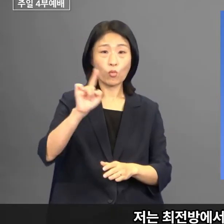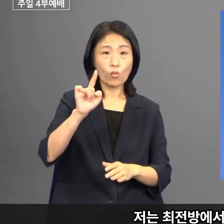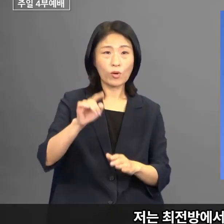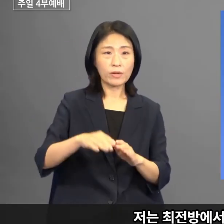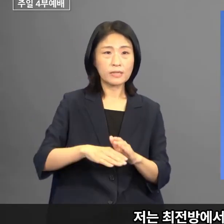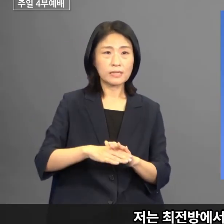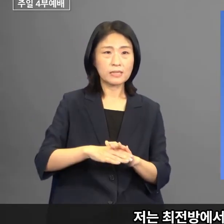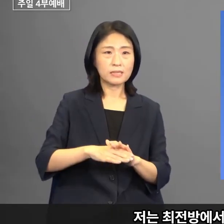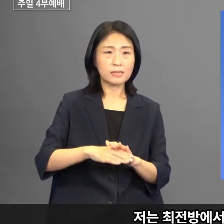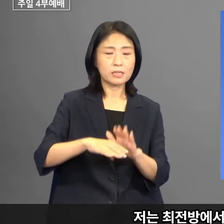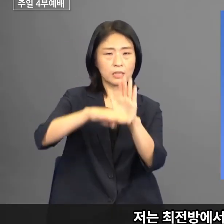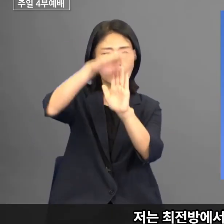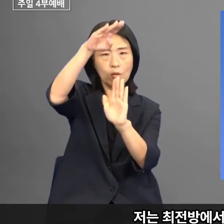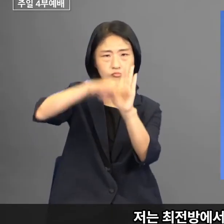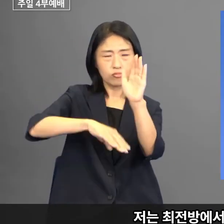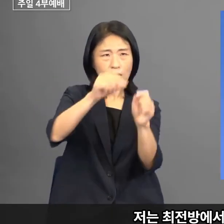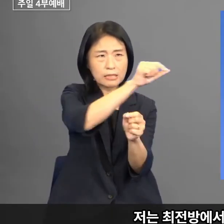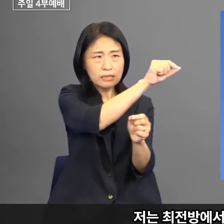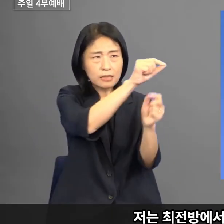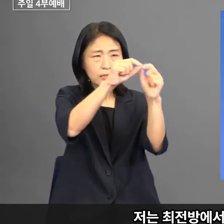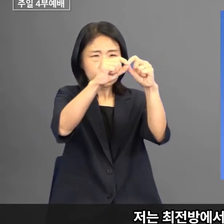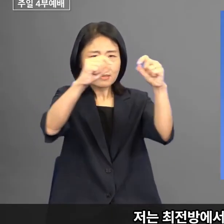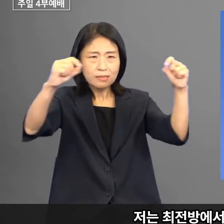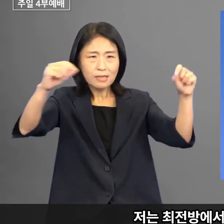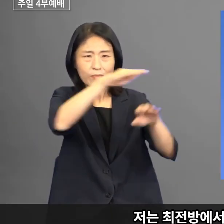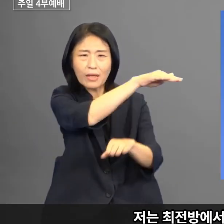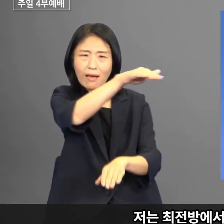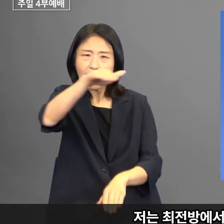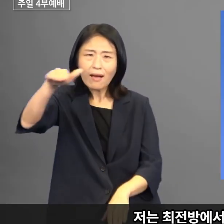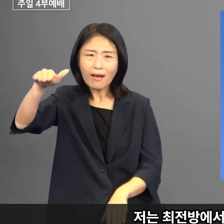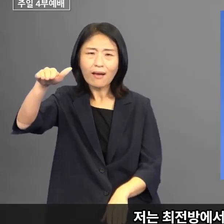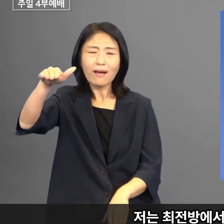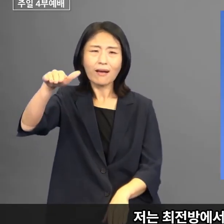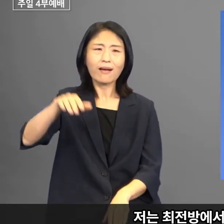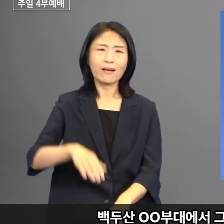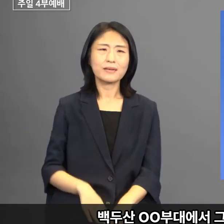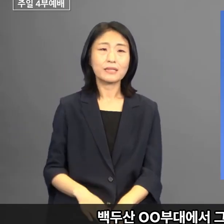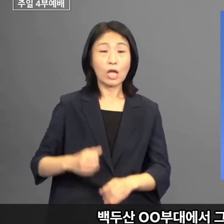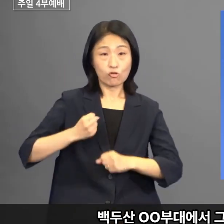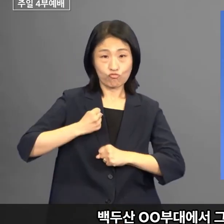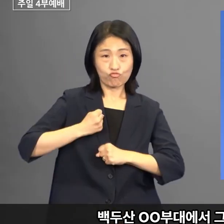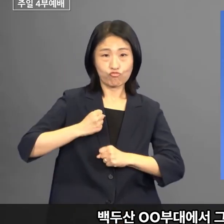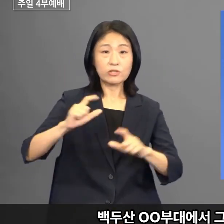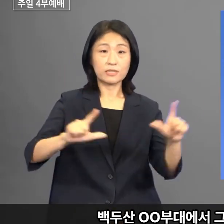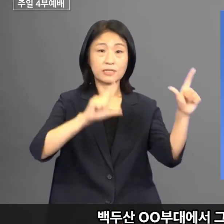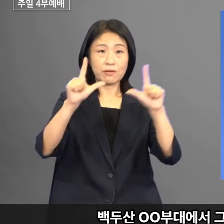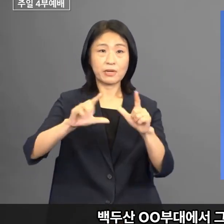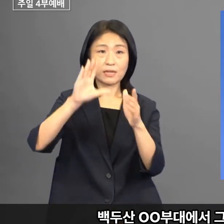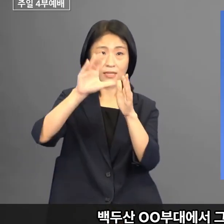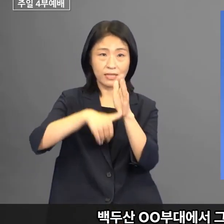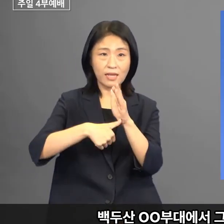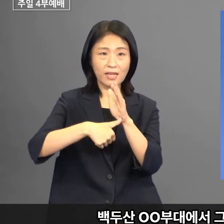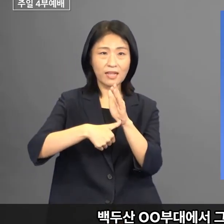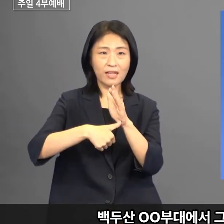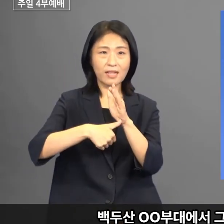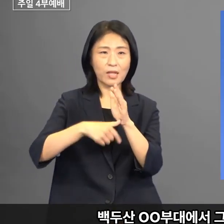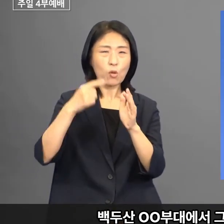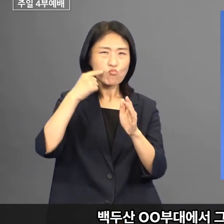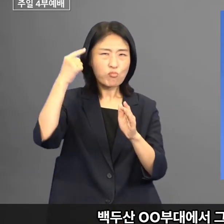보셨습니까? 저는 최전방에서 군생활을 했습니다. 백두산 땡땡